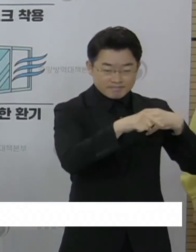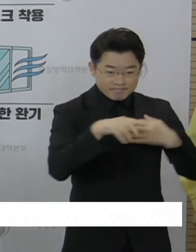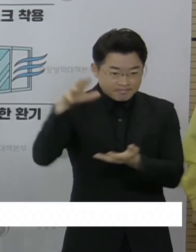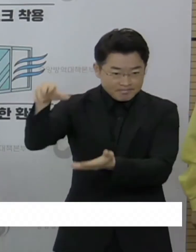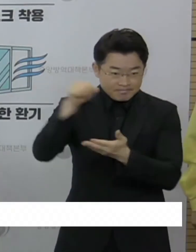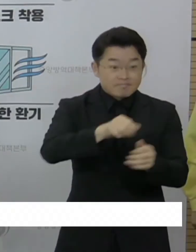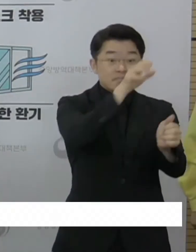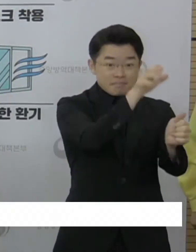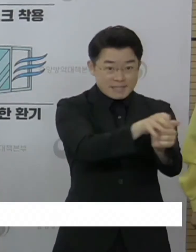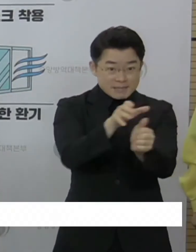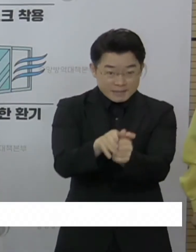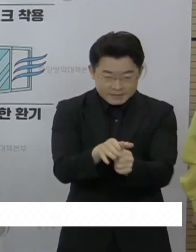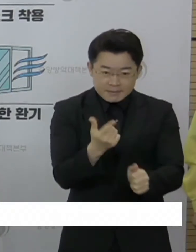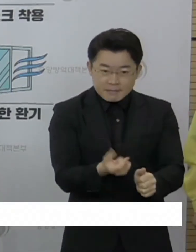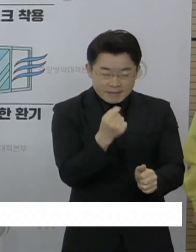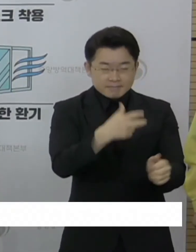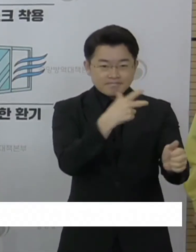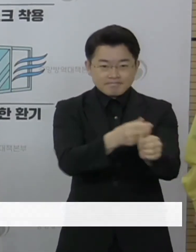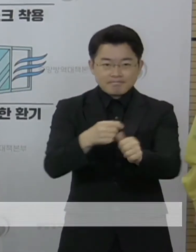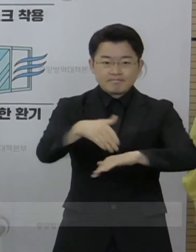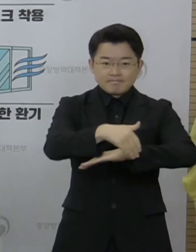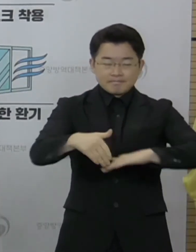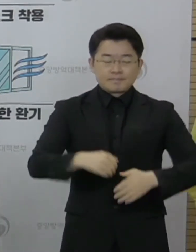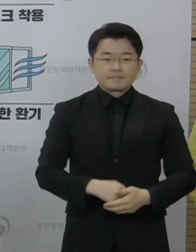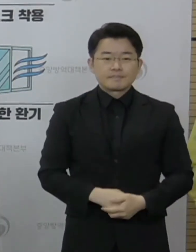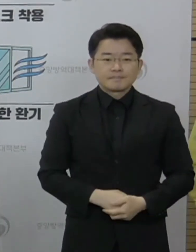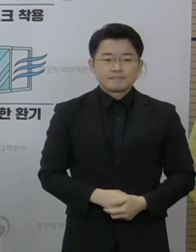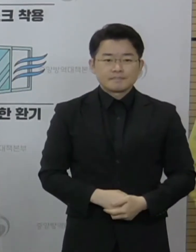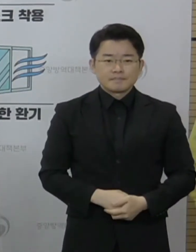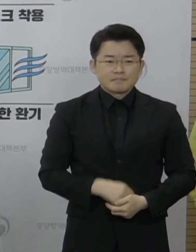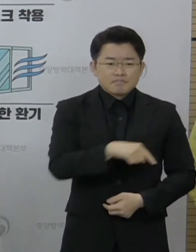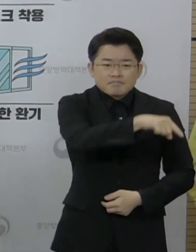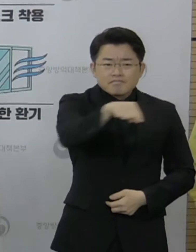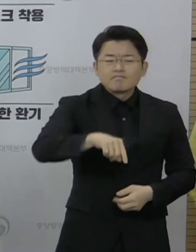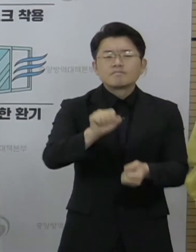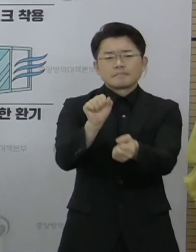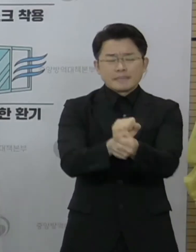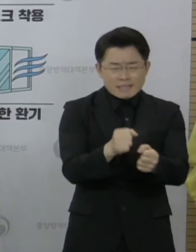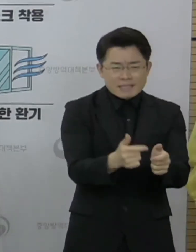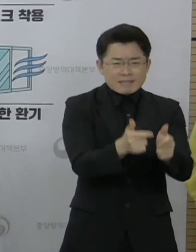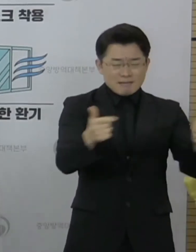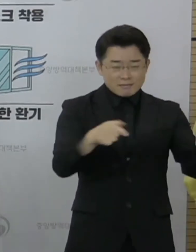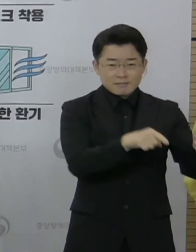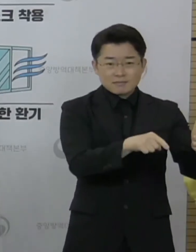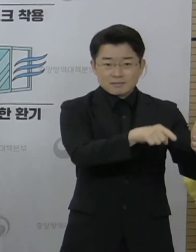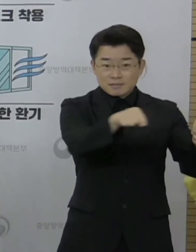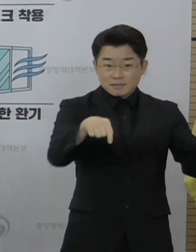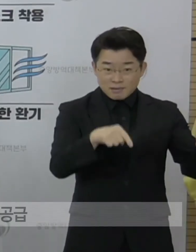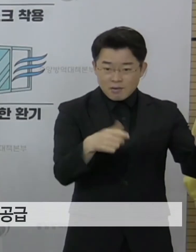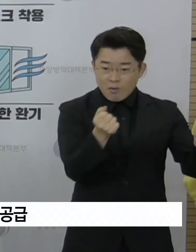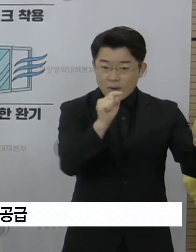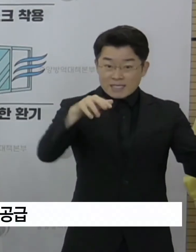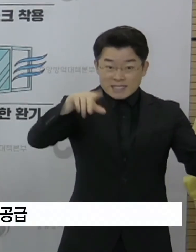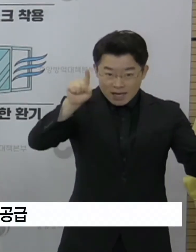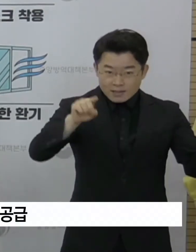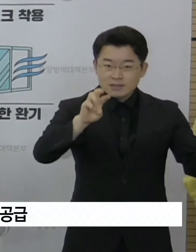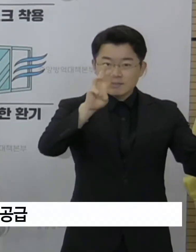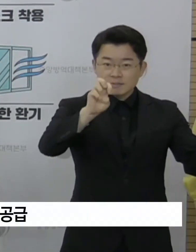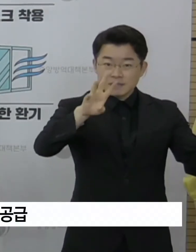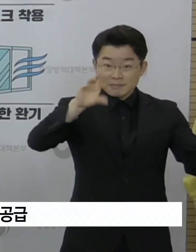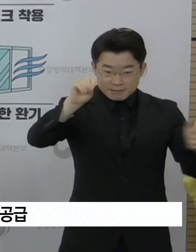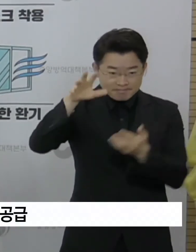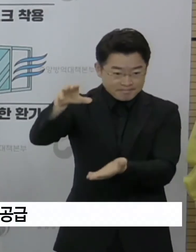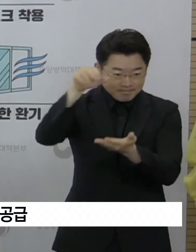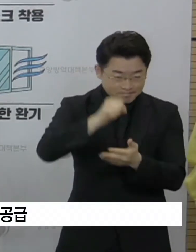접종을 조기에 시행합니다 특히 확장자가 집중된 서울 경기지역에 활 자백 씰 34만